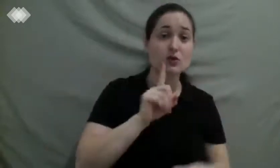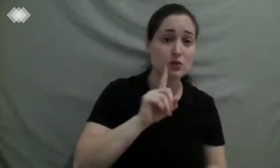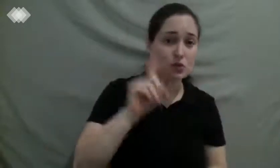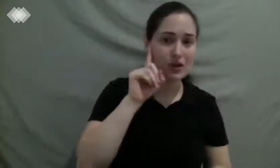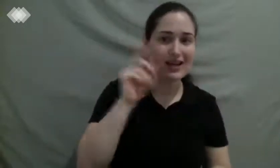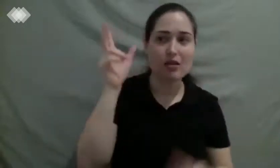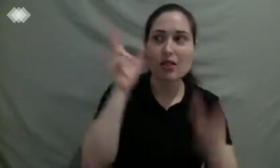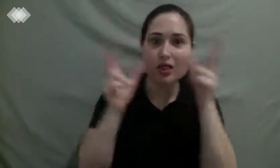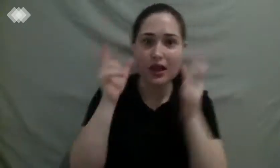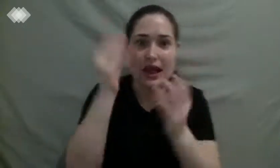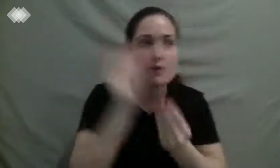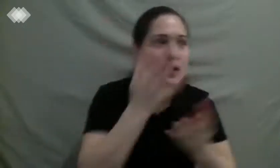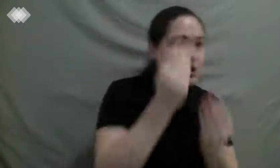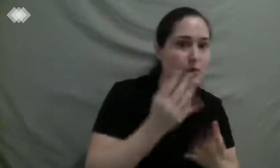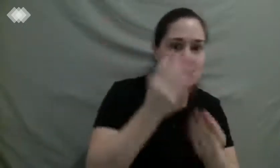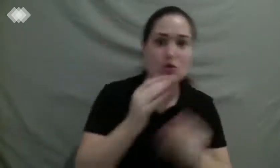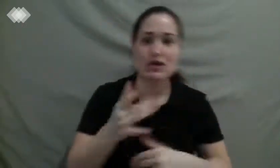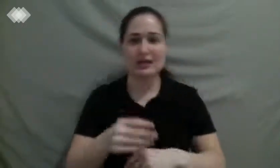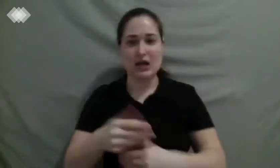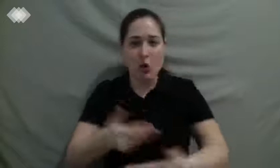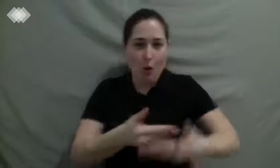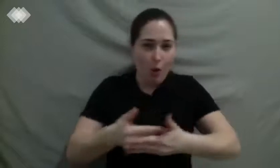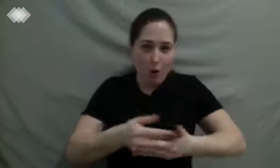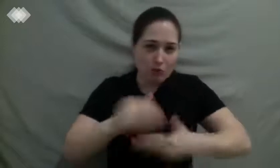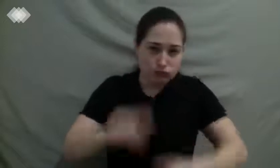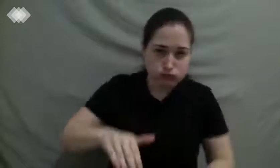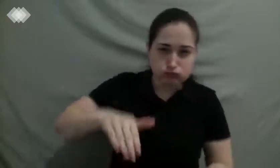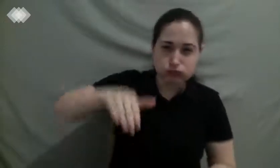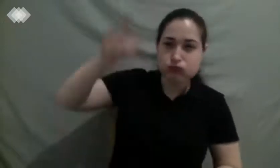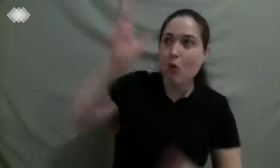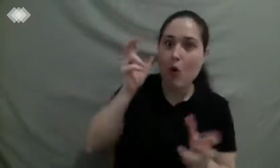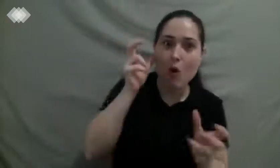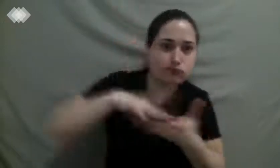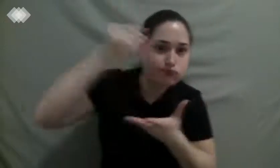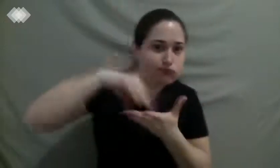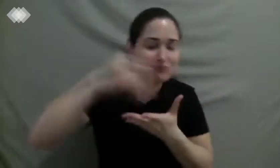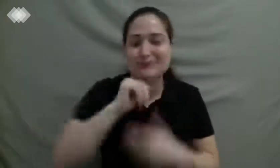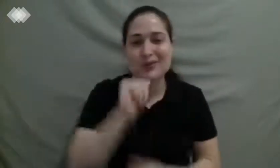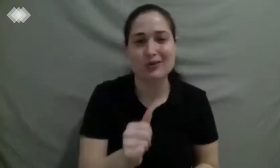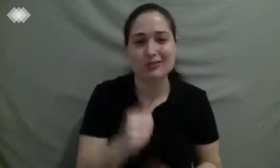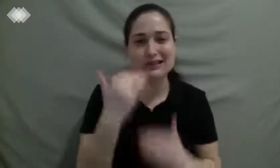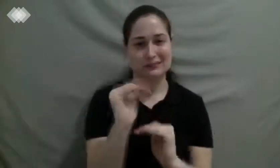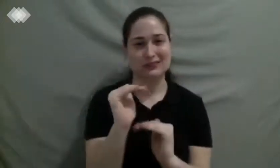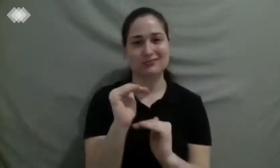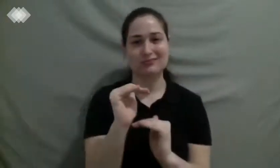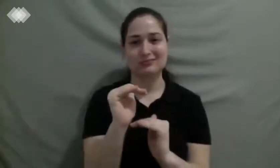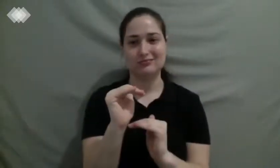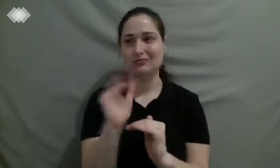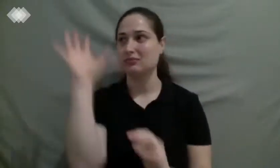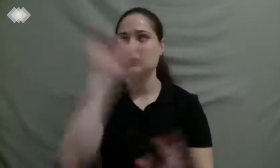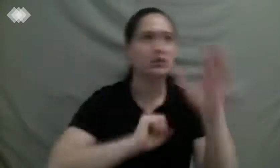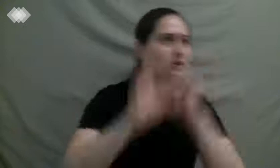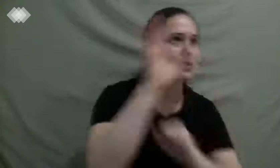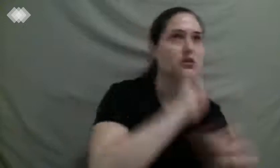informaciones desde temprano, no es expuesto, no tiene alguien que le vaya transmitiendo